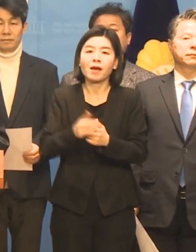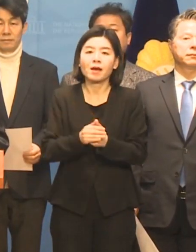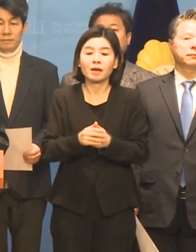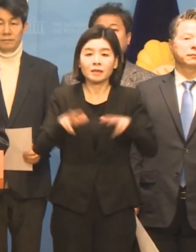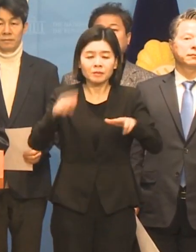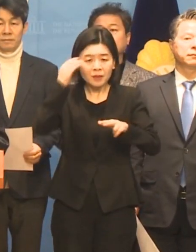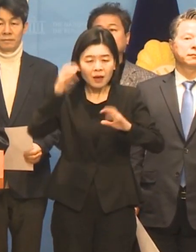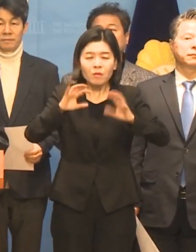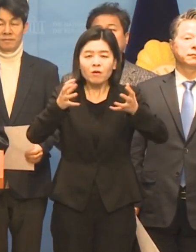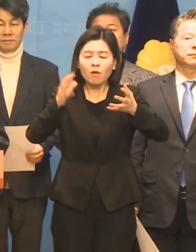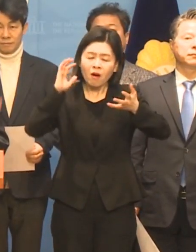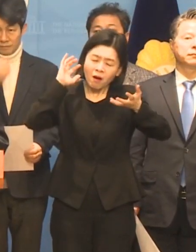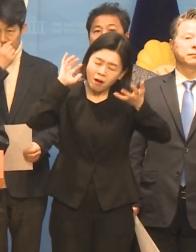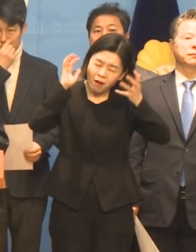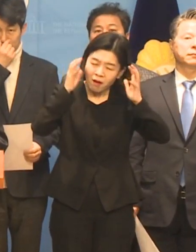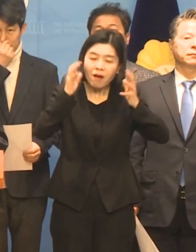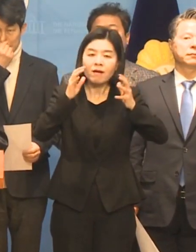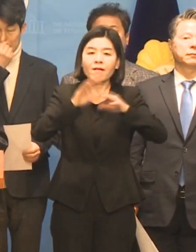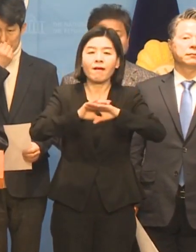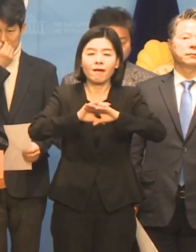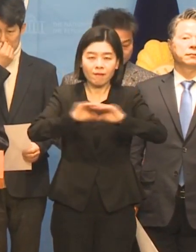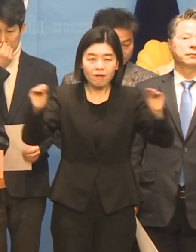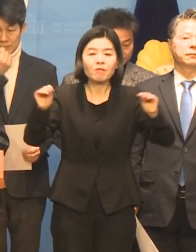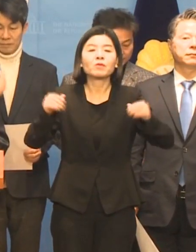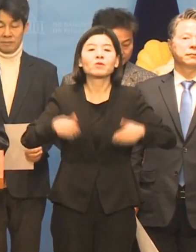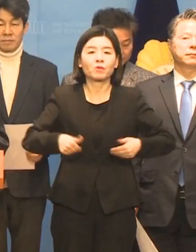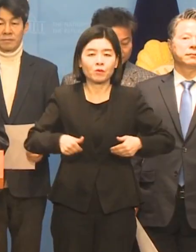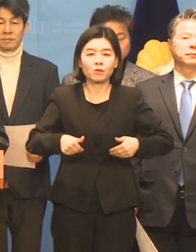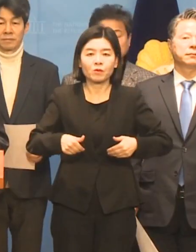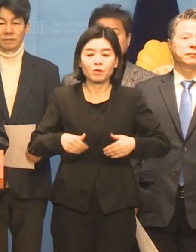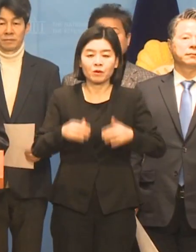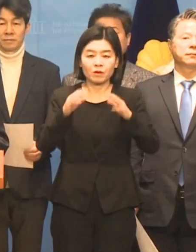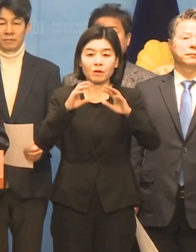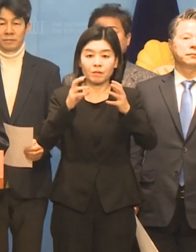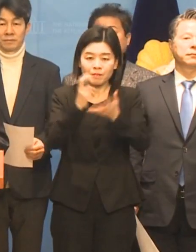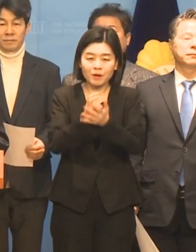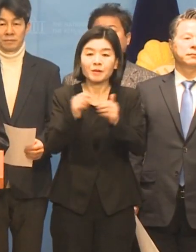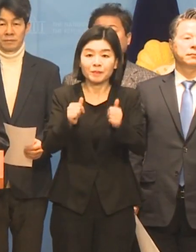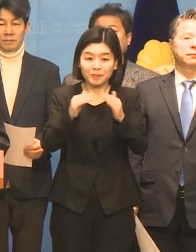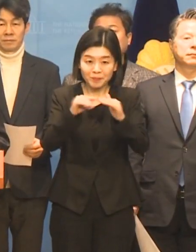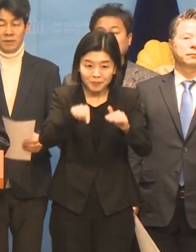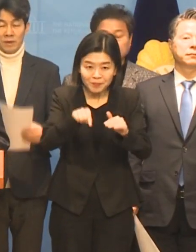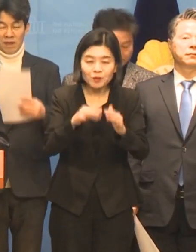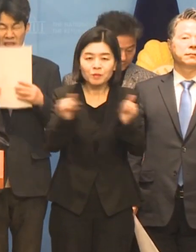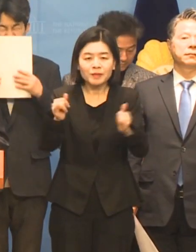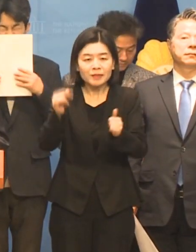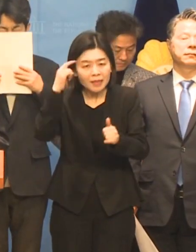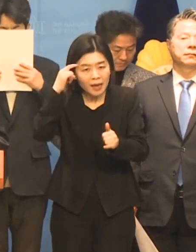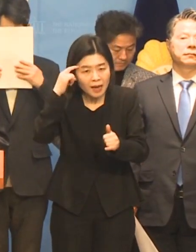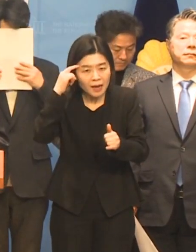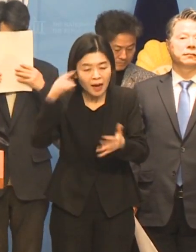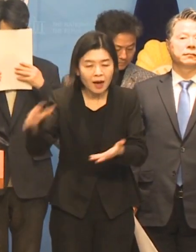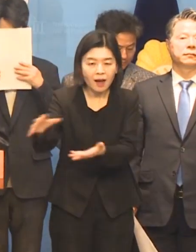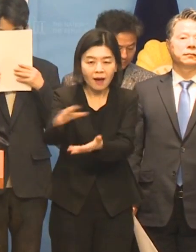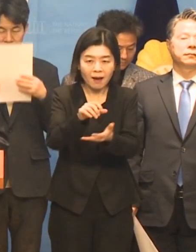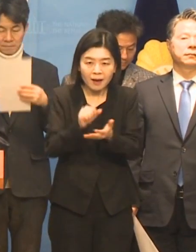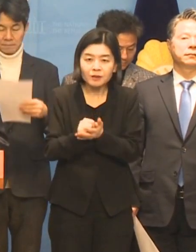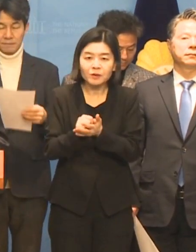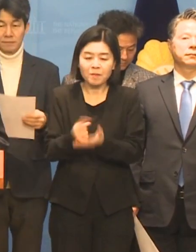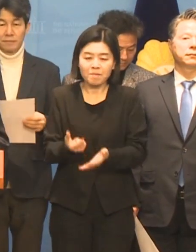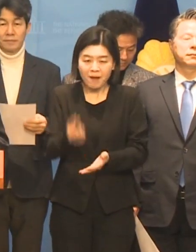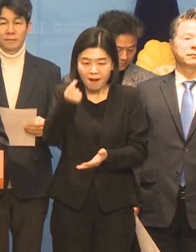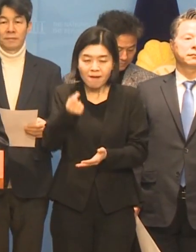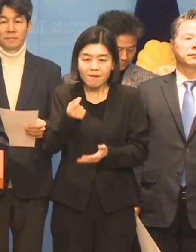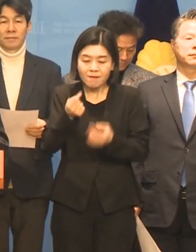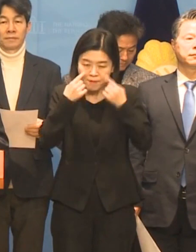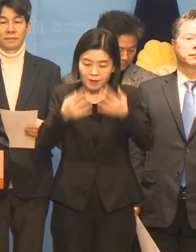혼란을 극복하고 나아가야 합니다. 헌법재판소는 국민의 뜻을 받들어 신속하고 단호한